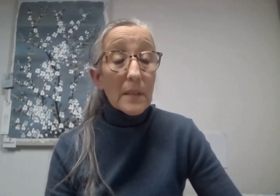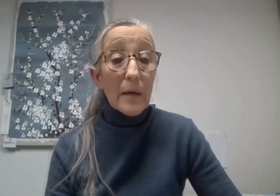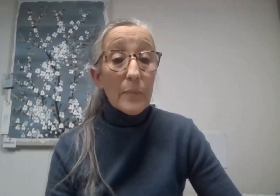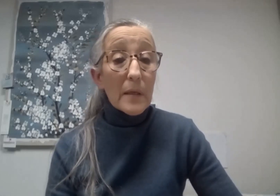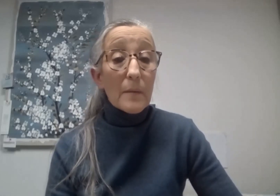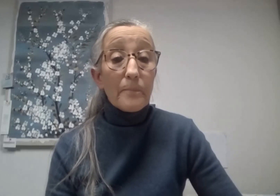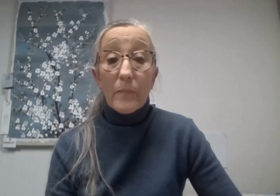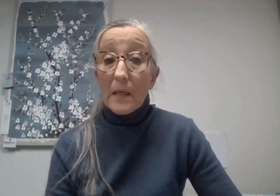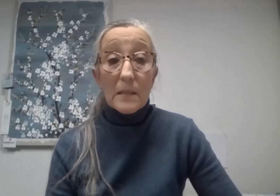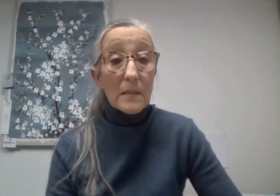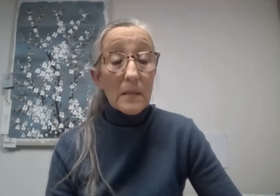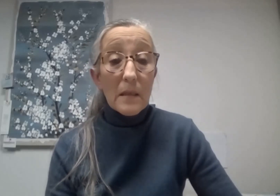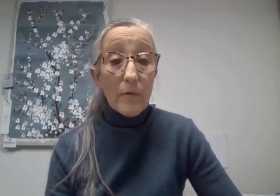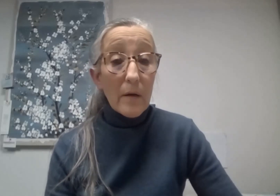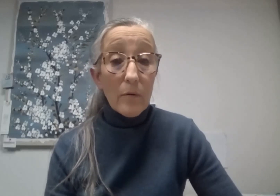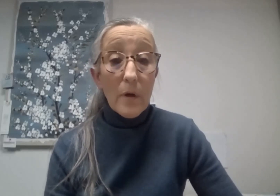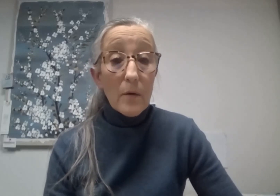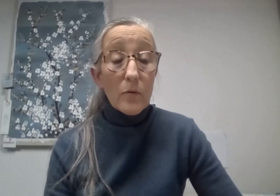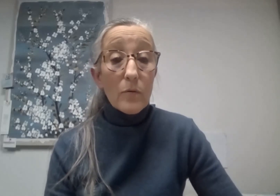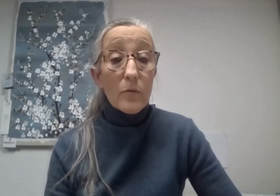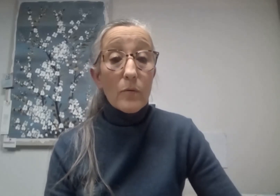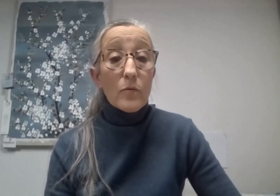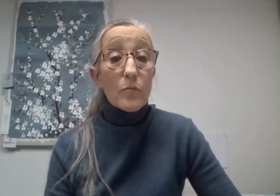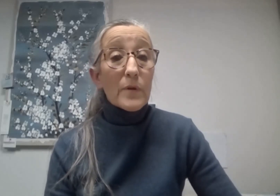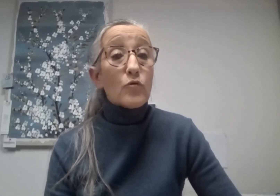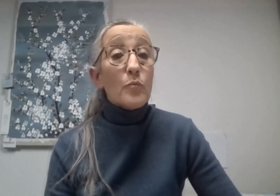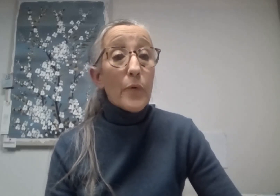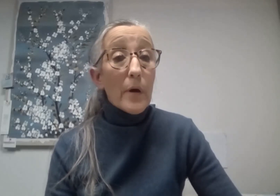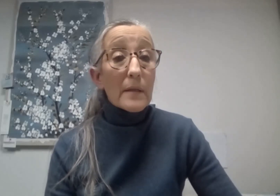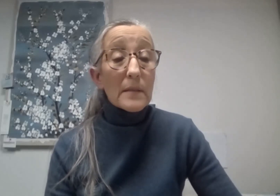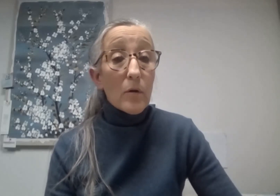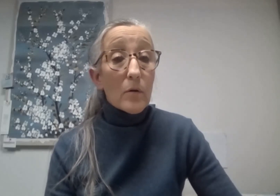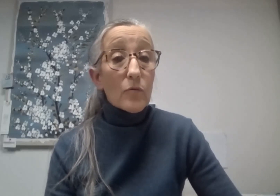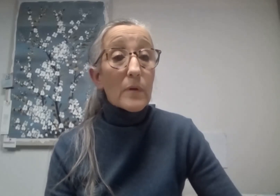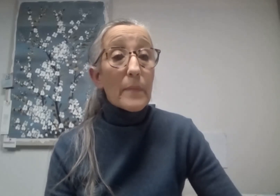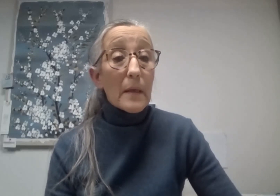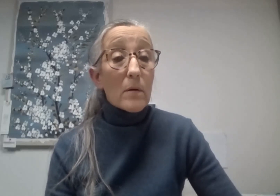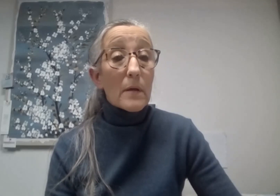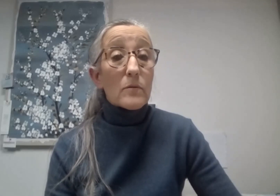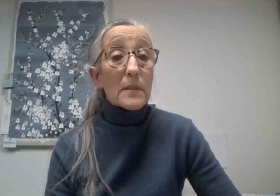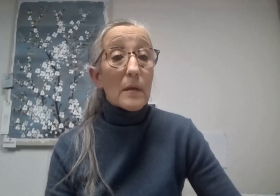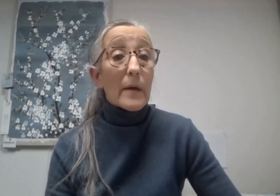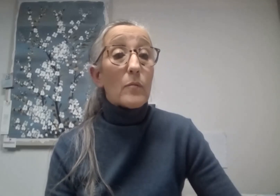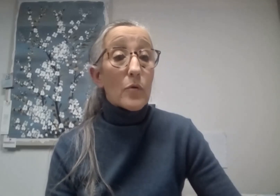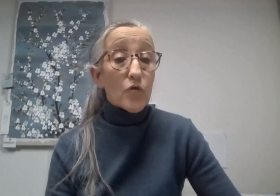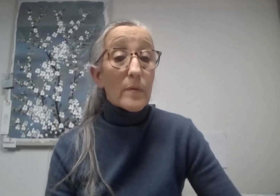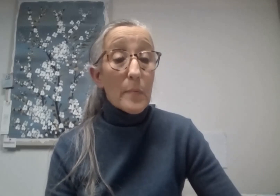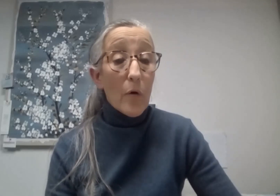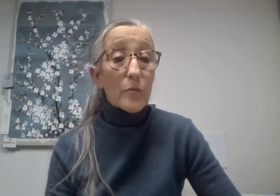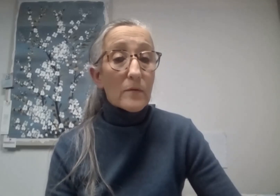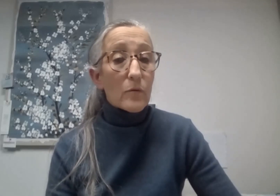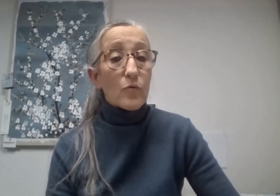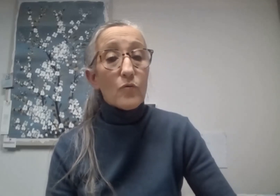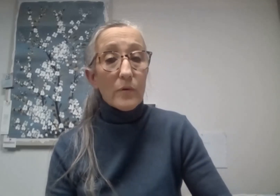peu le handicap et cesser d'avoir peut-être une peur intérieure quand on est pédagogue à se dire comment je